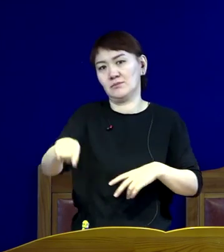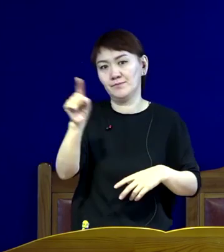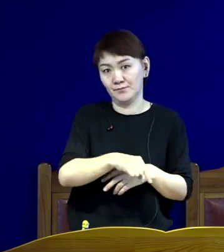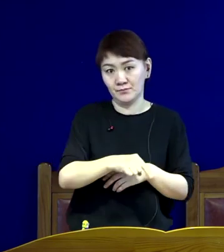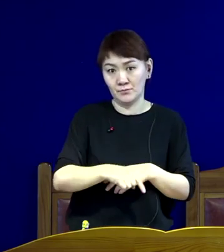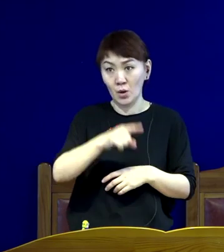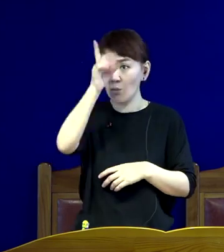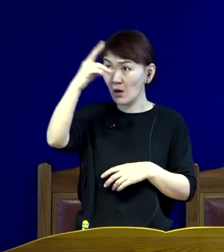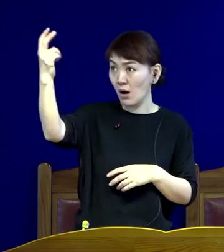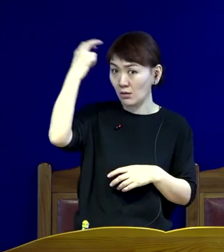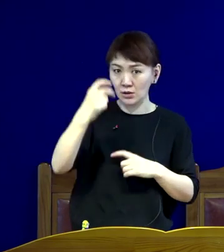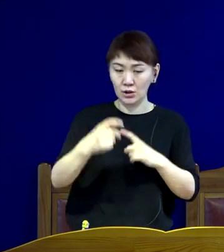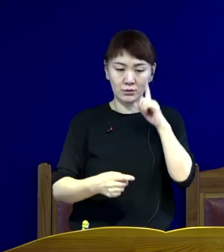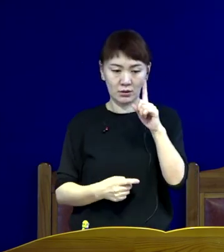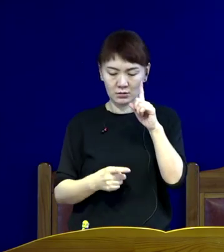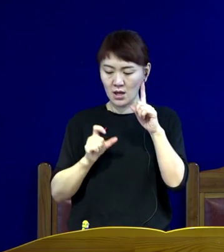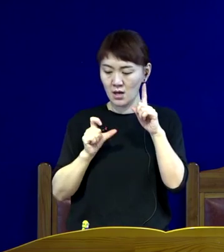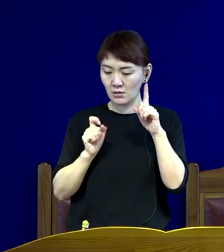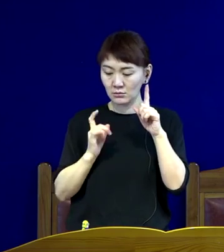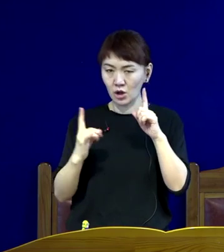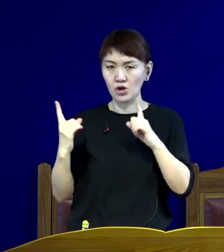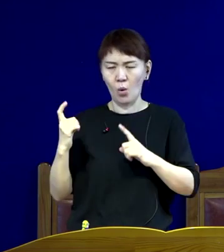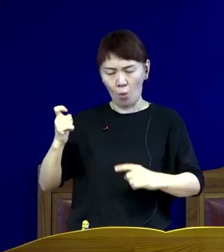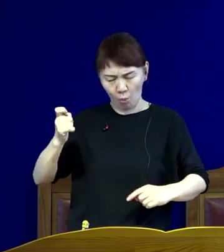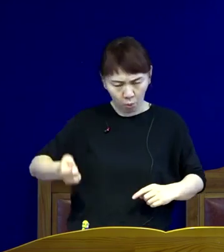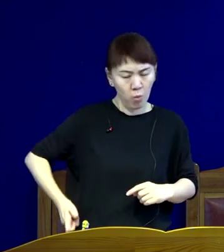эхнэр ийм л байх ёстой.